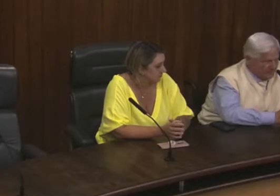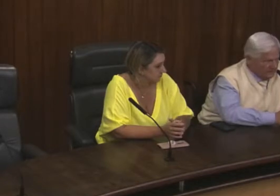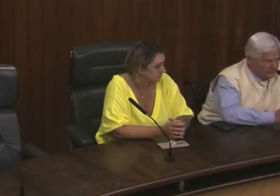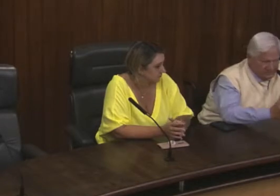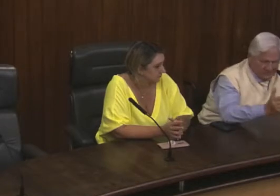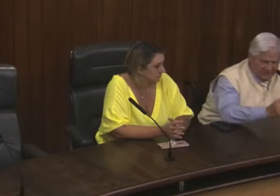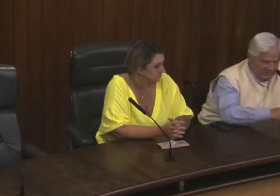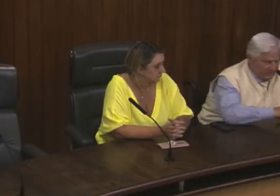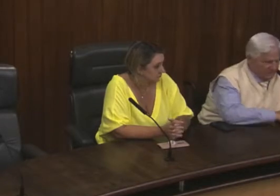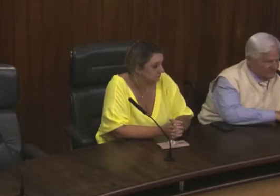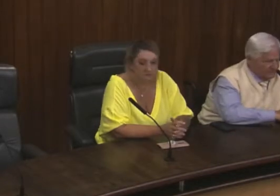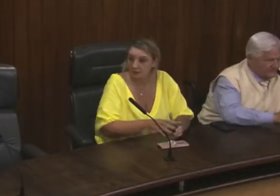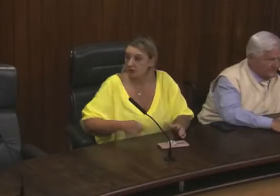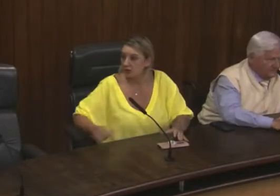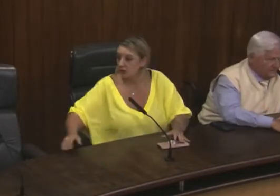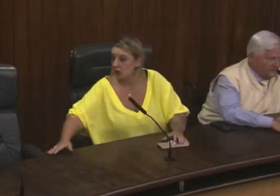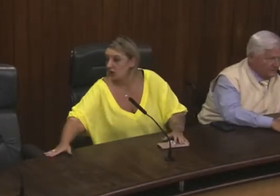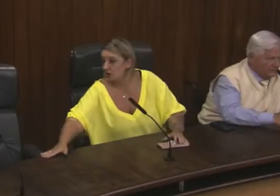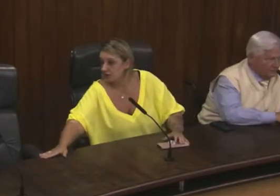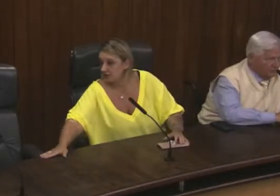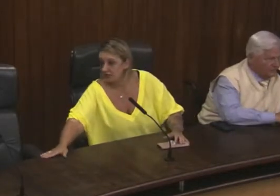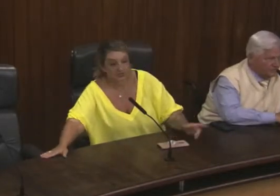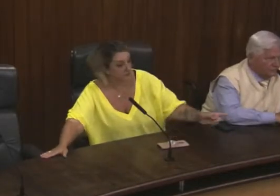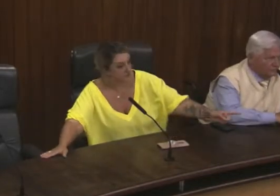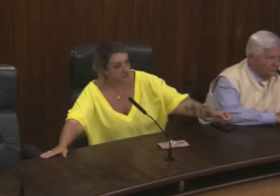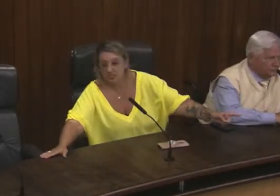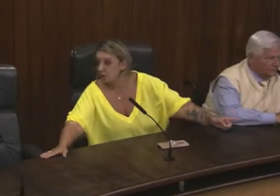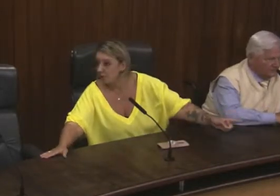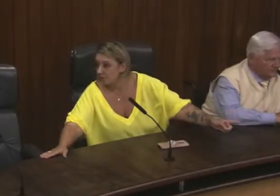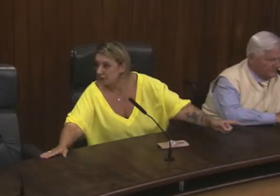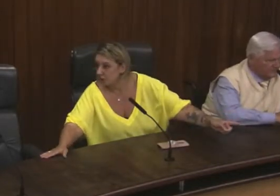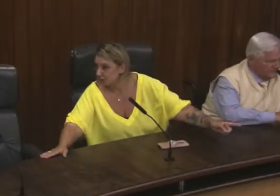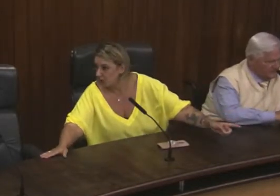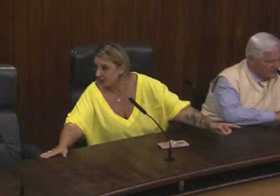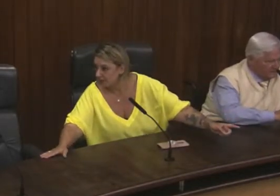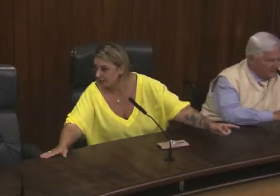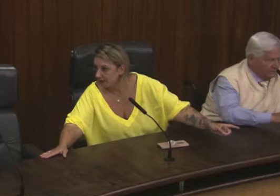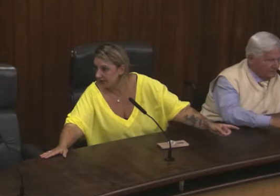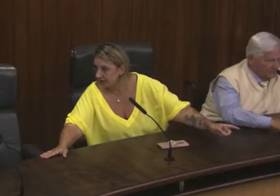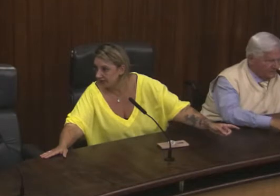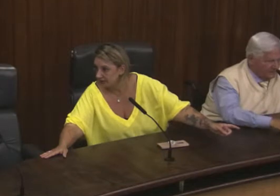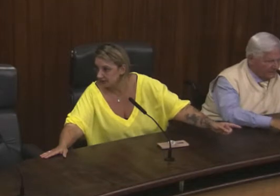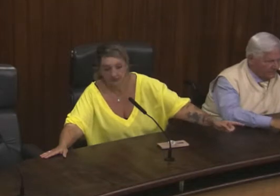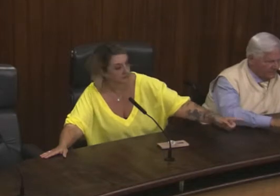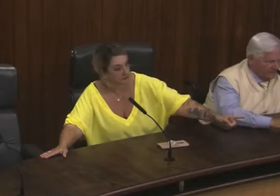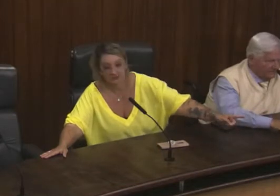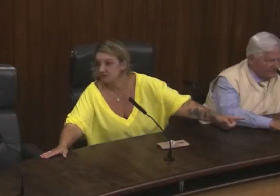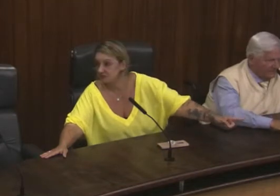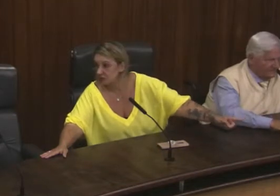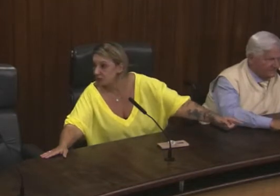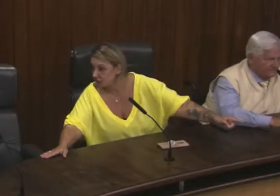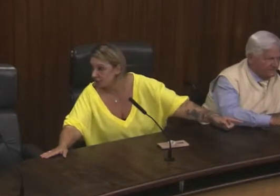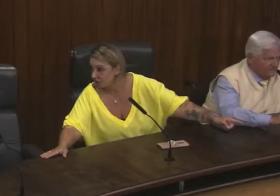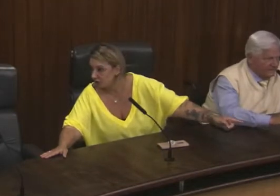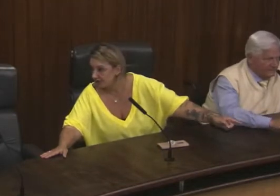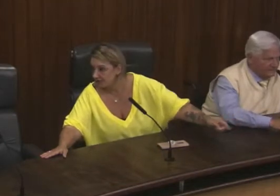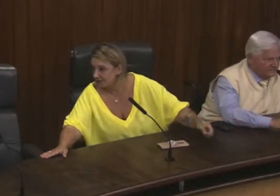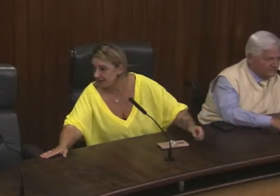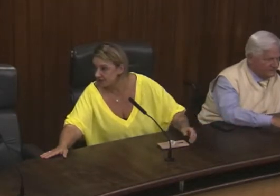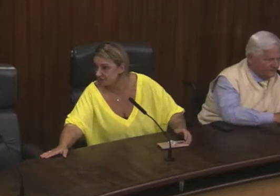Nós temos aqui esse é o nosso segundo curso de Libras, primeiro estágio, primeira fase. Esta oficina de